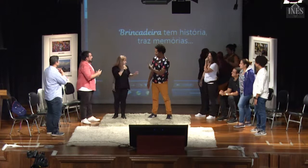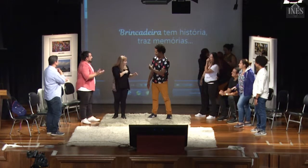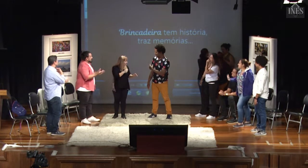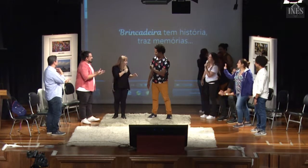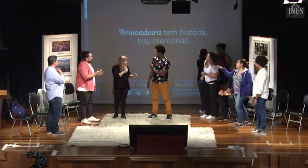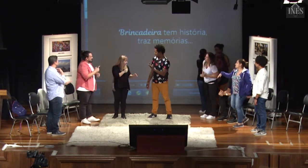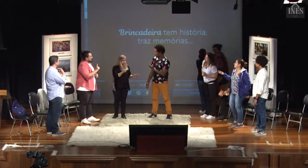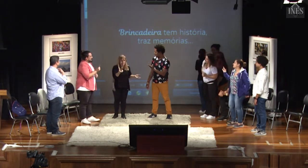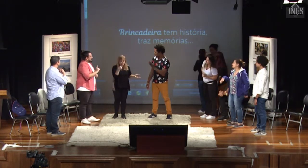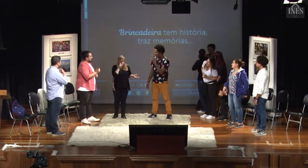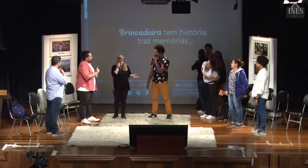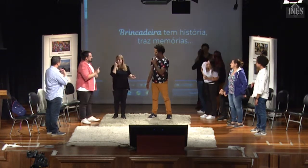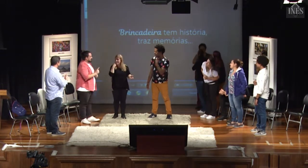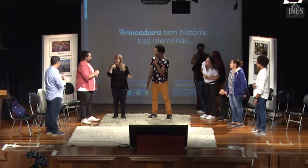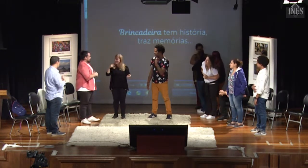Não dá para três, dá? Vamos tentar?